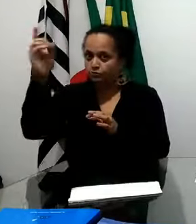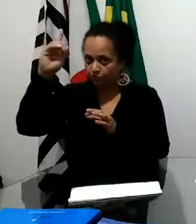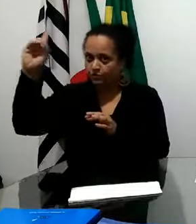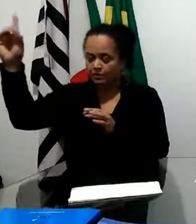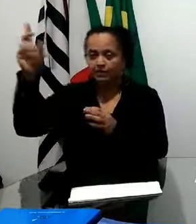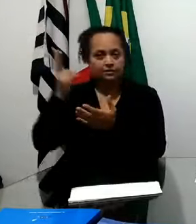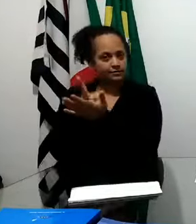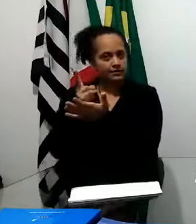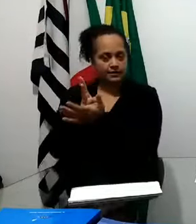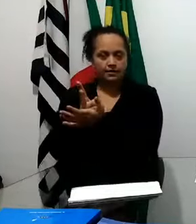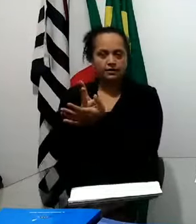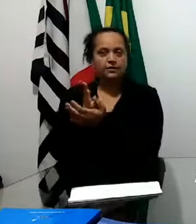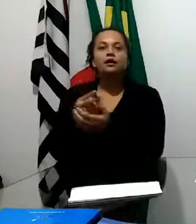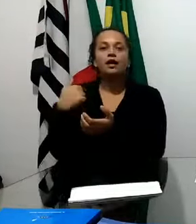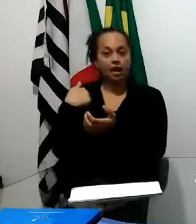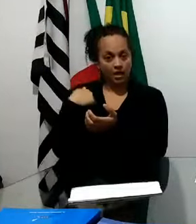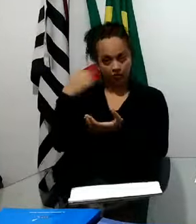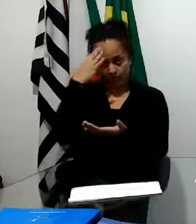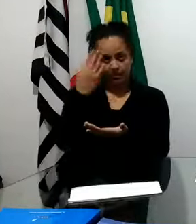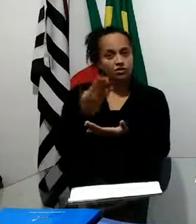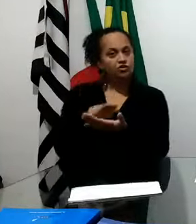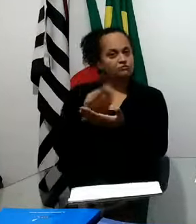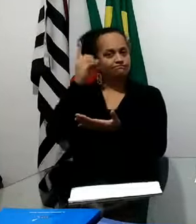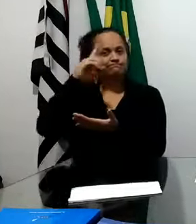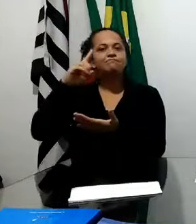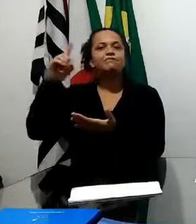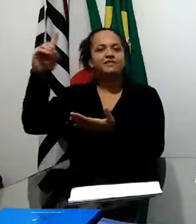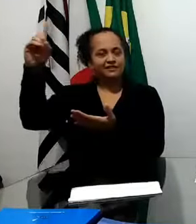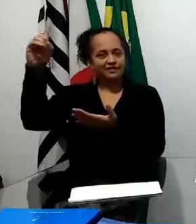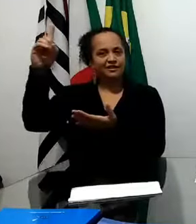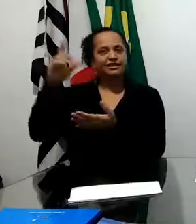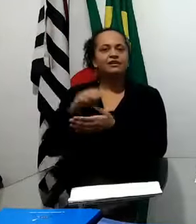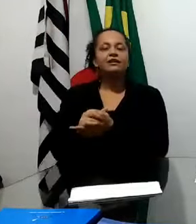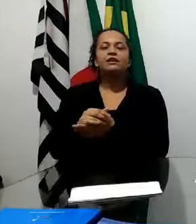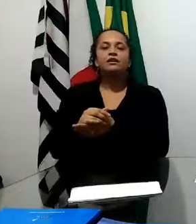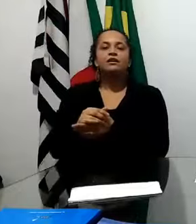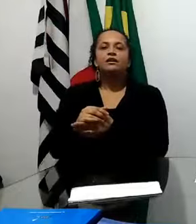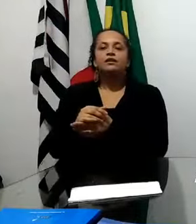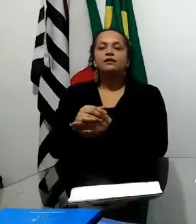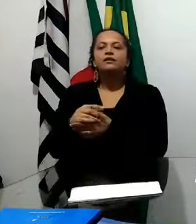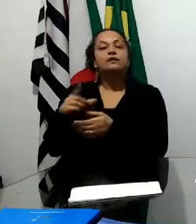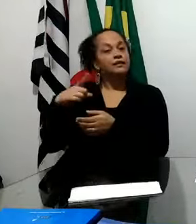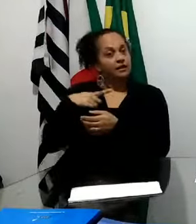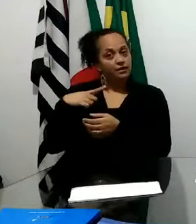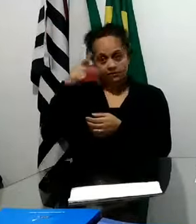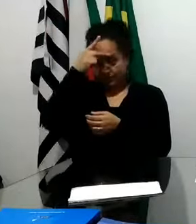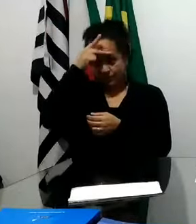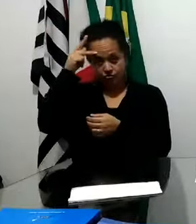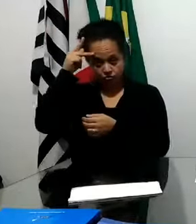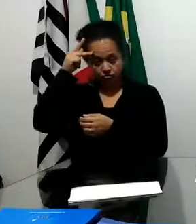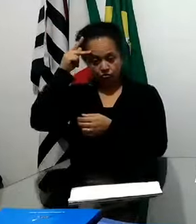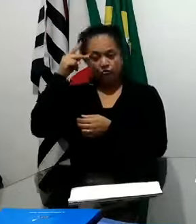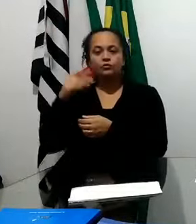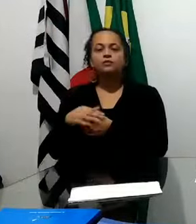de Apocalipse, eu creio que Deus vai levantar pessoas e vai colocar